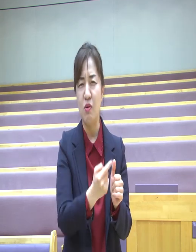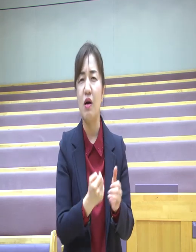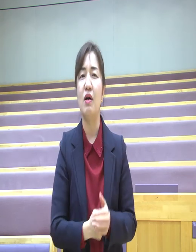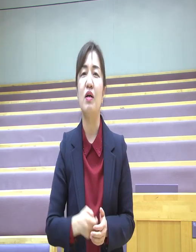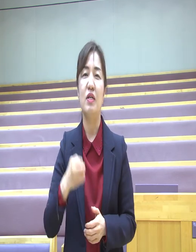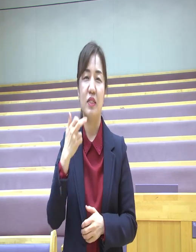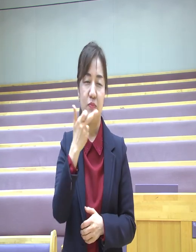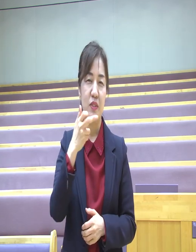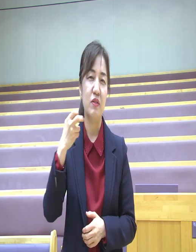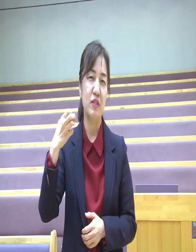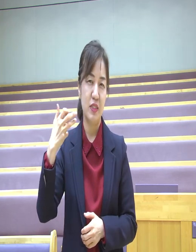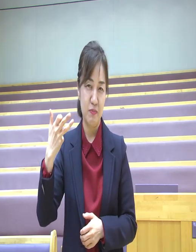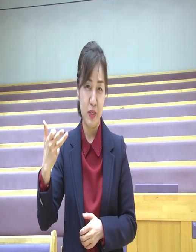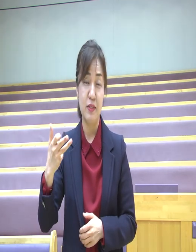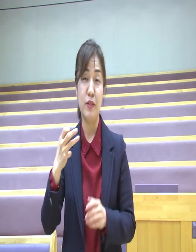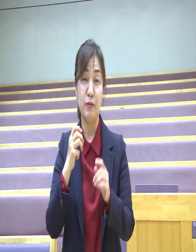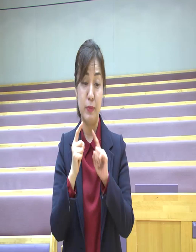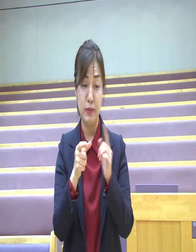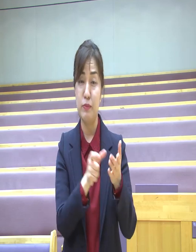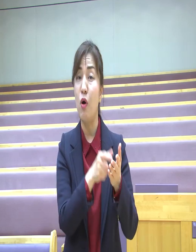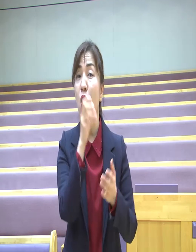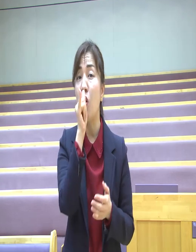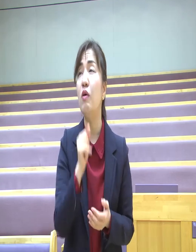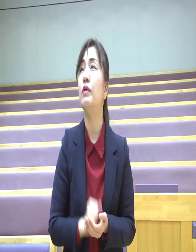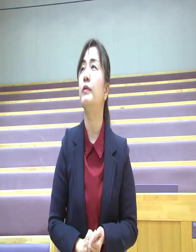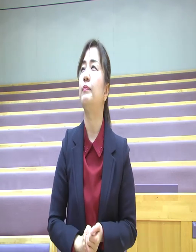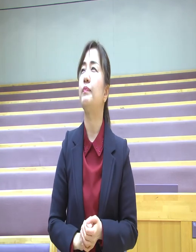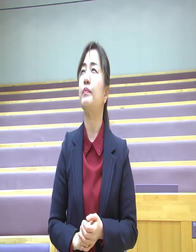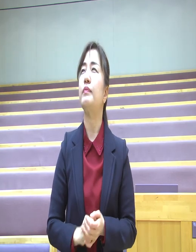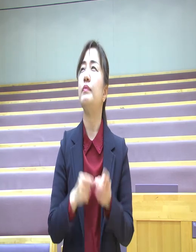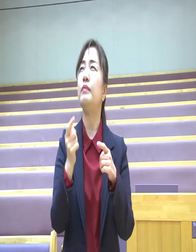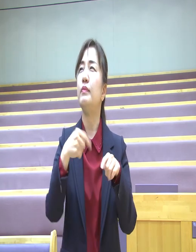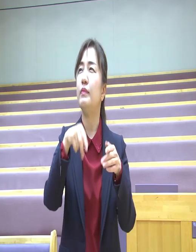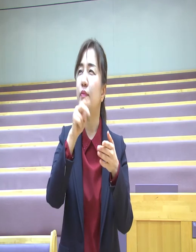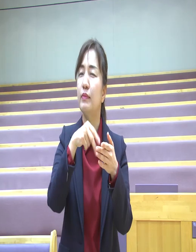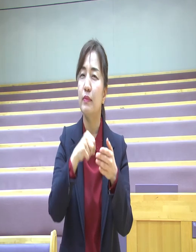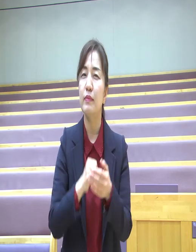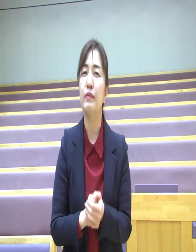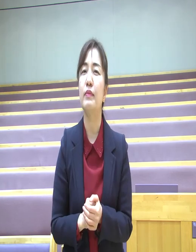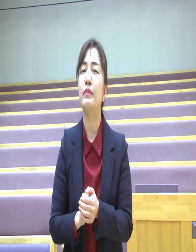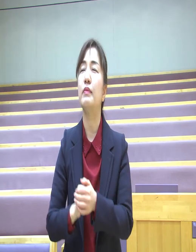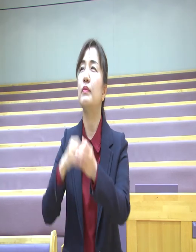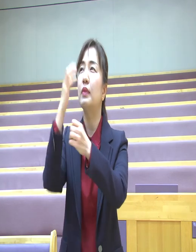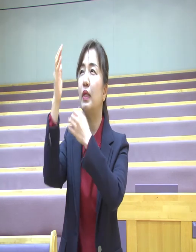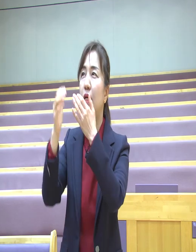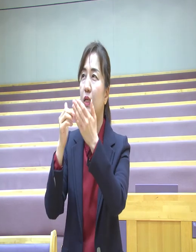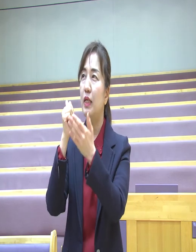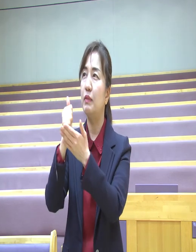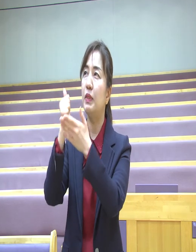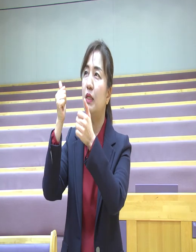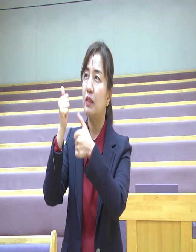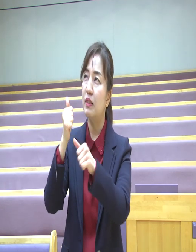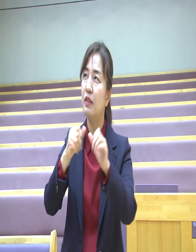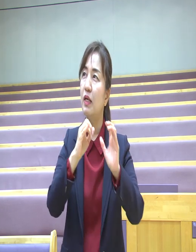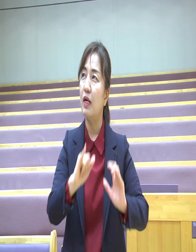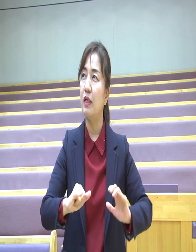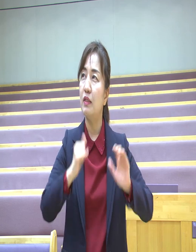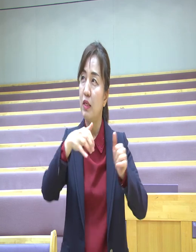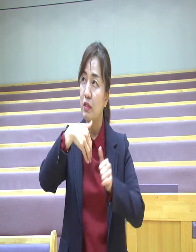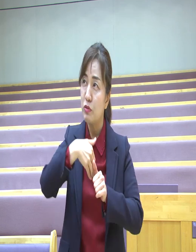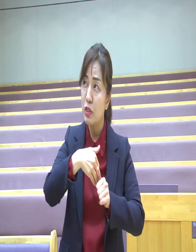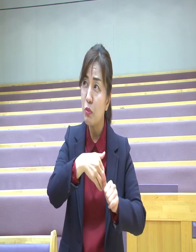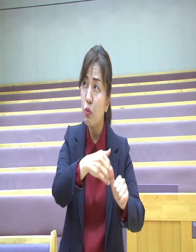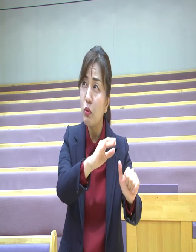말씀도 17절과 18절에 나와 있어요. 우리 17절과 18절 함께 읽어봅니다. 시작.